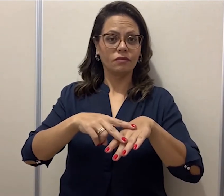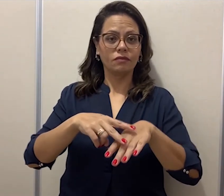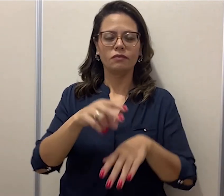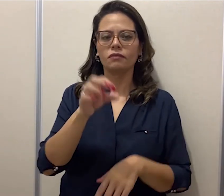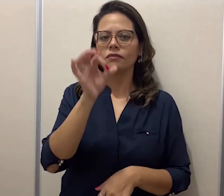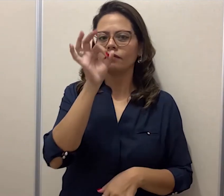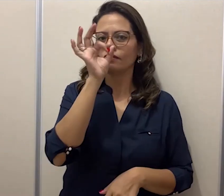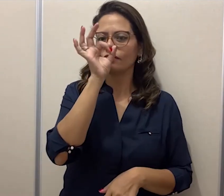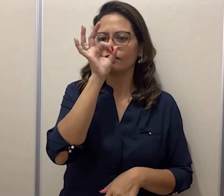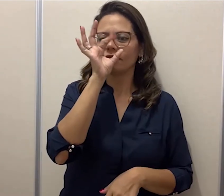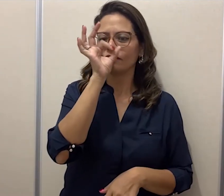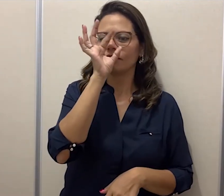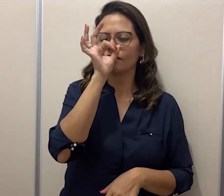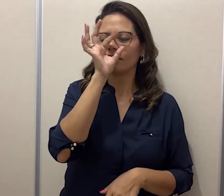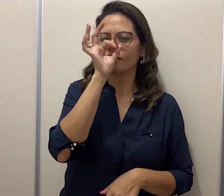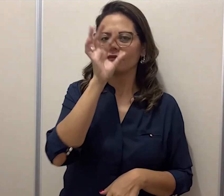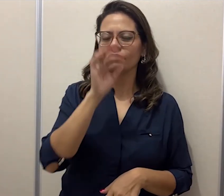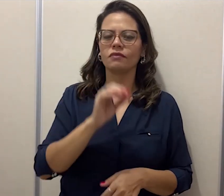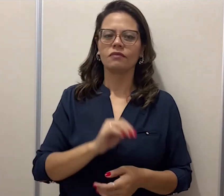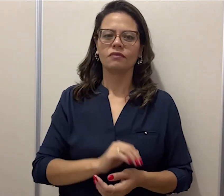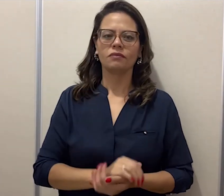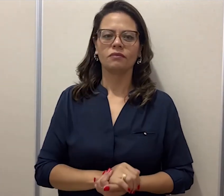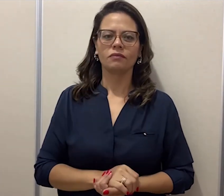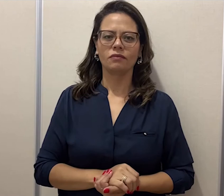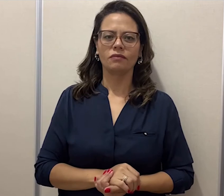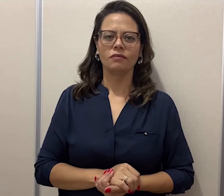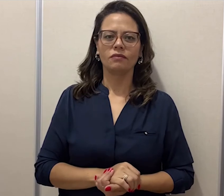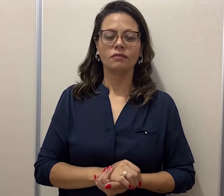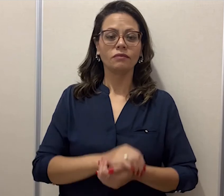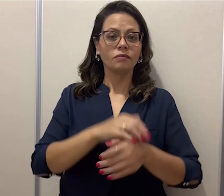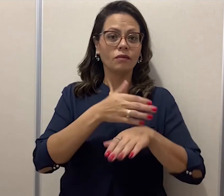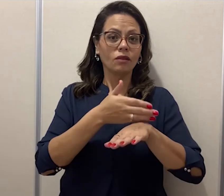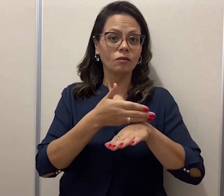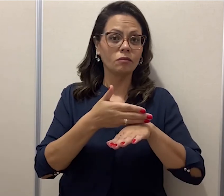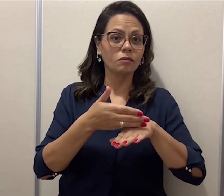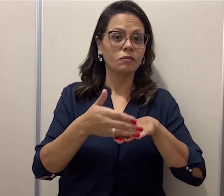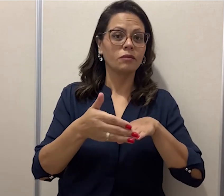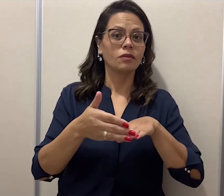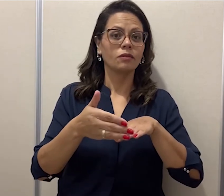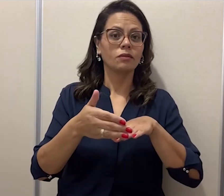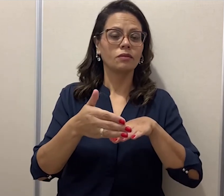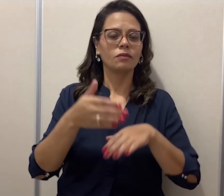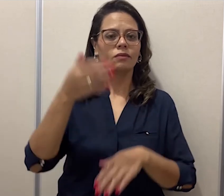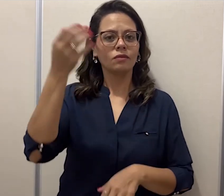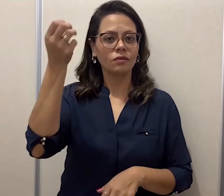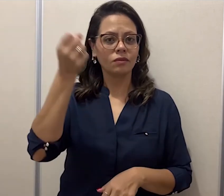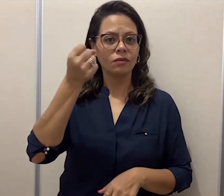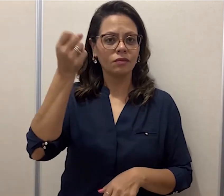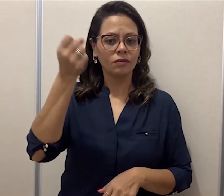verde o verde o branco